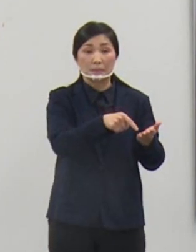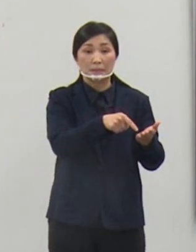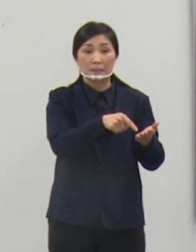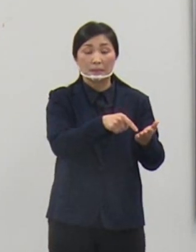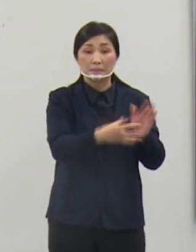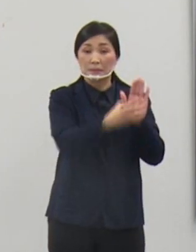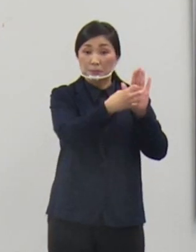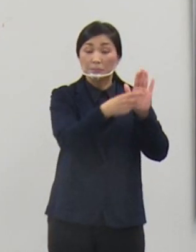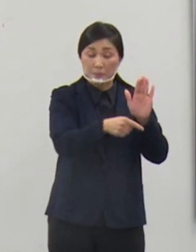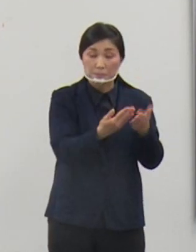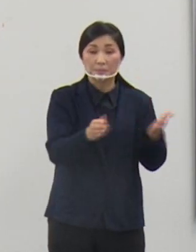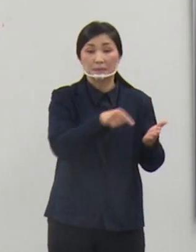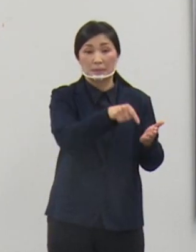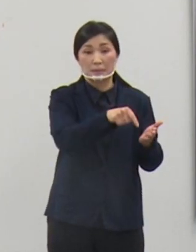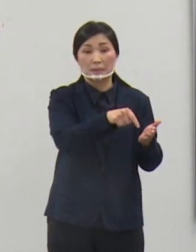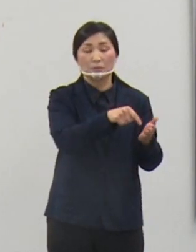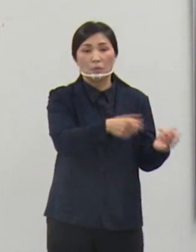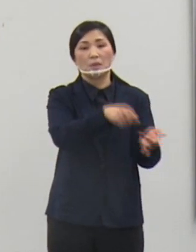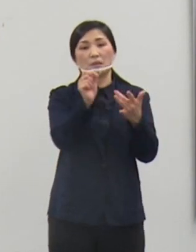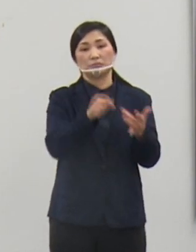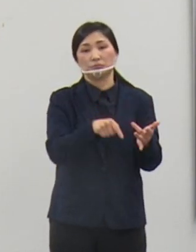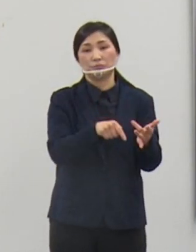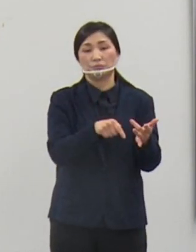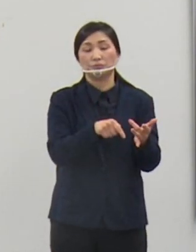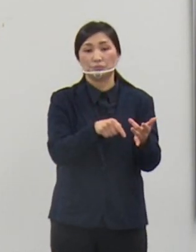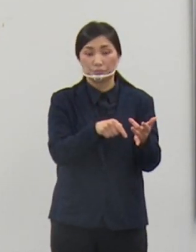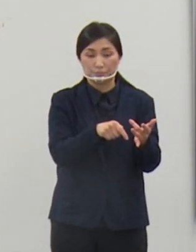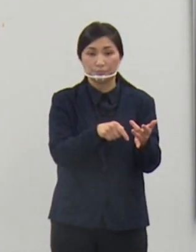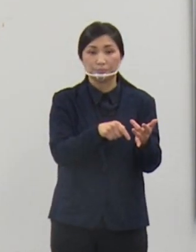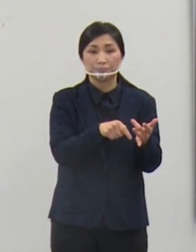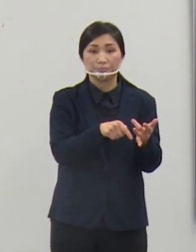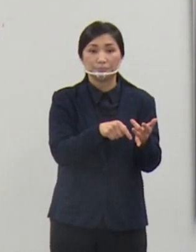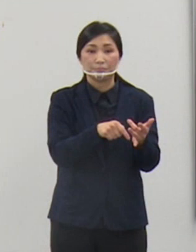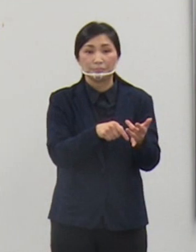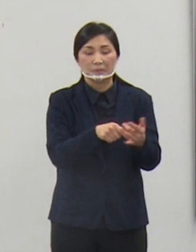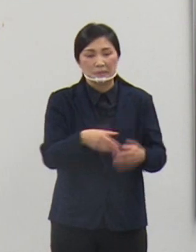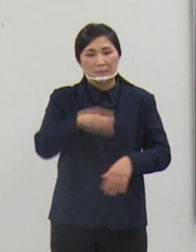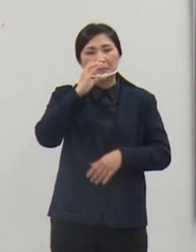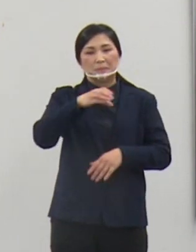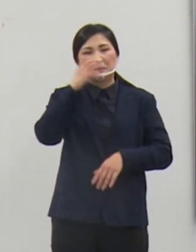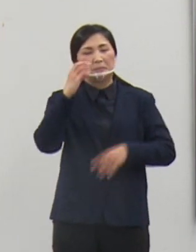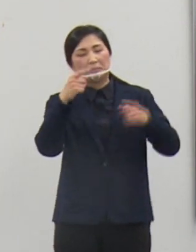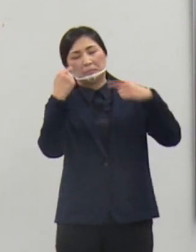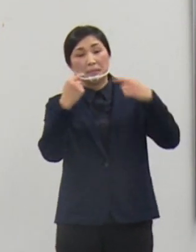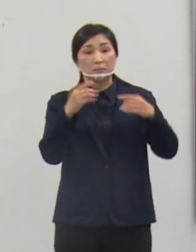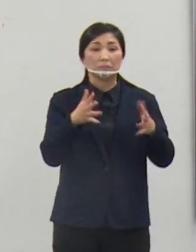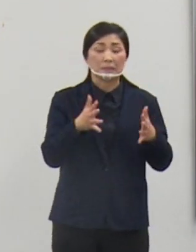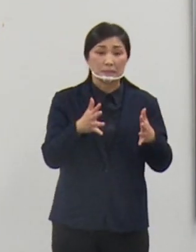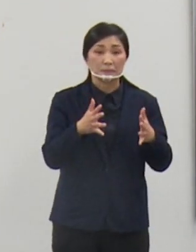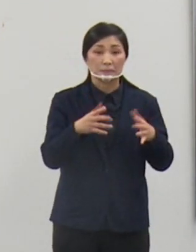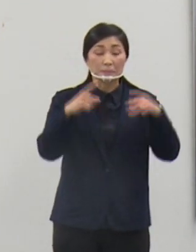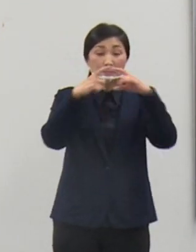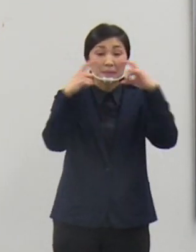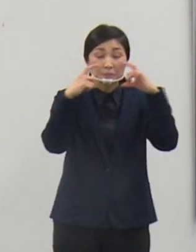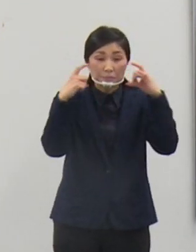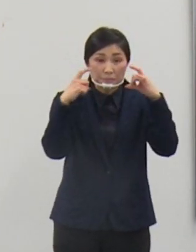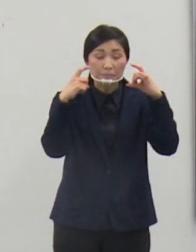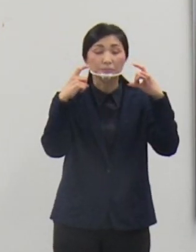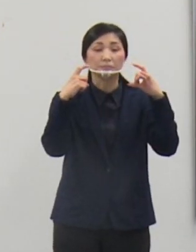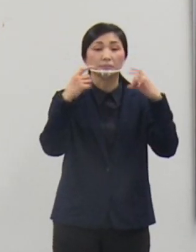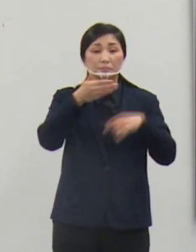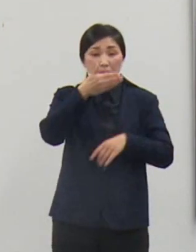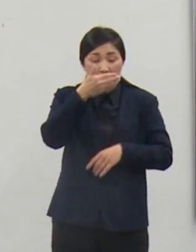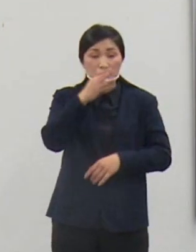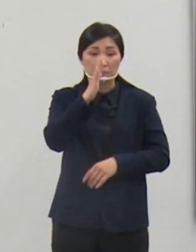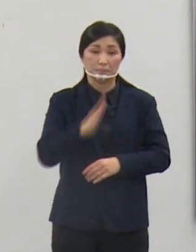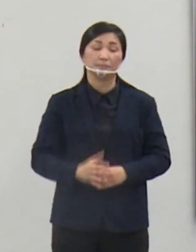徹底している店舗を選ぶとともに、深酒をせず大声を出さず会話の際はマスクを着用してくださるようお願いいた